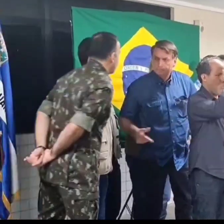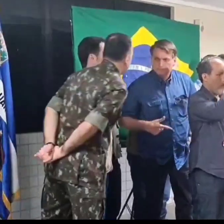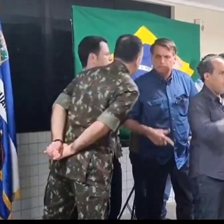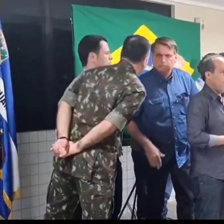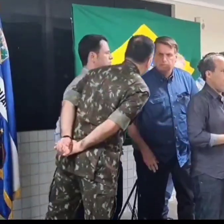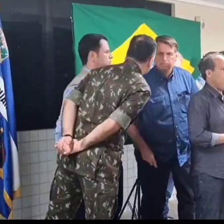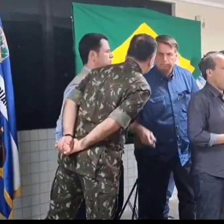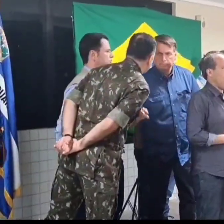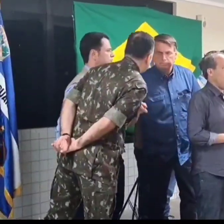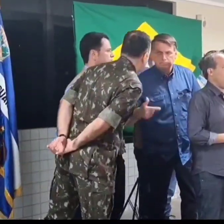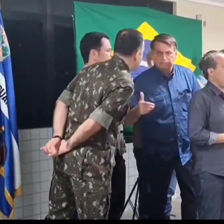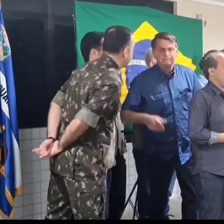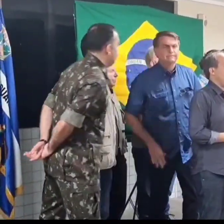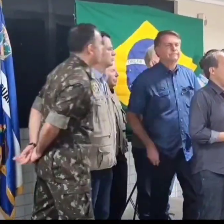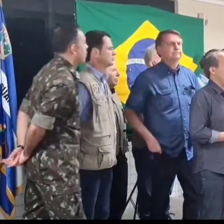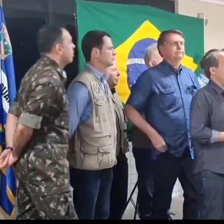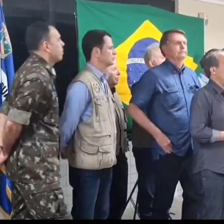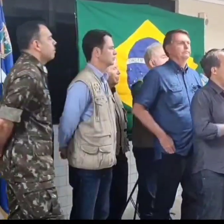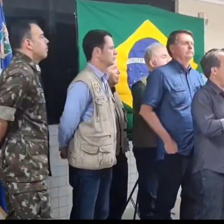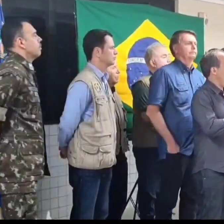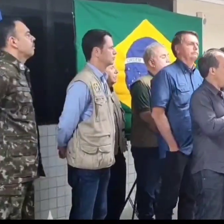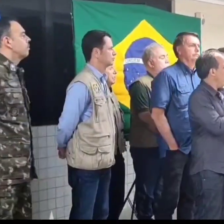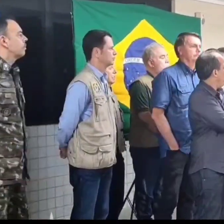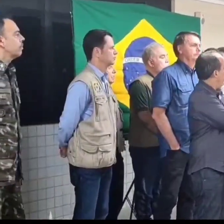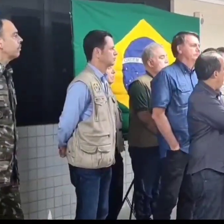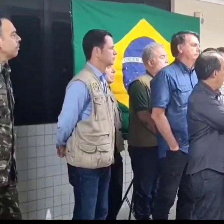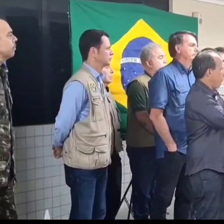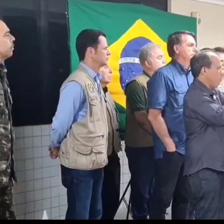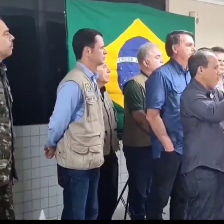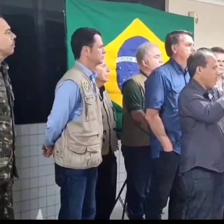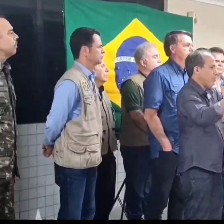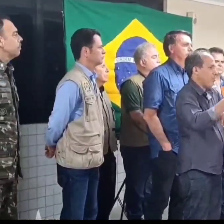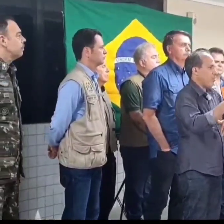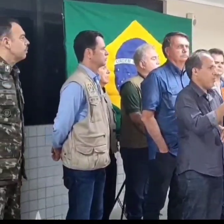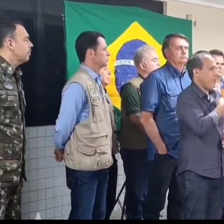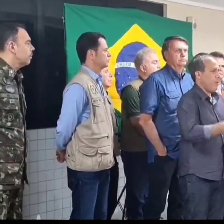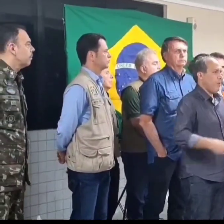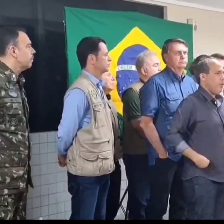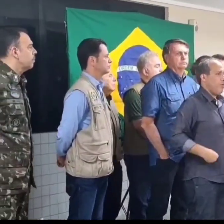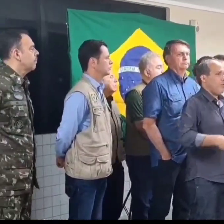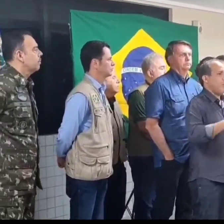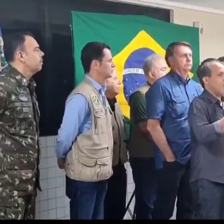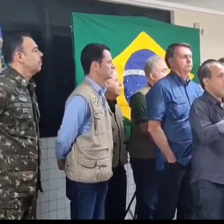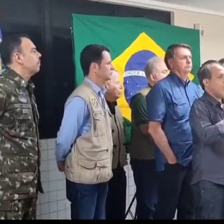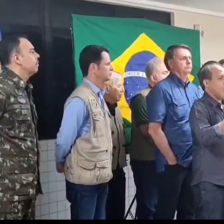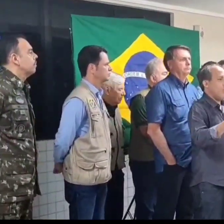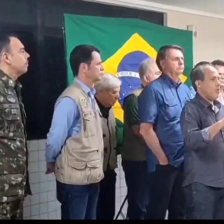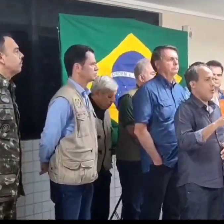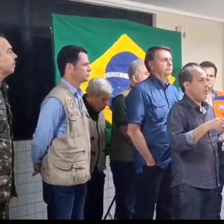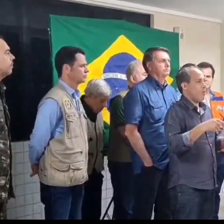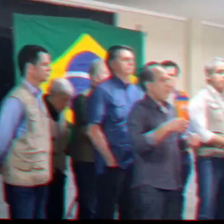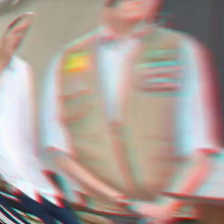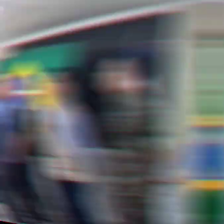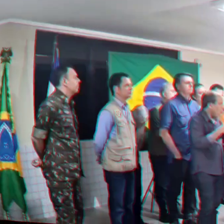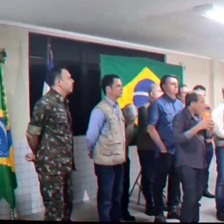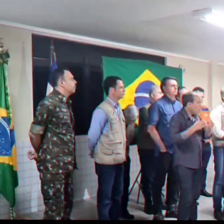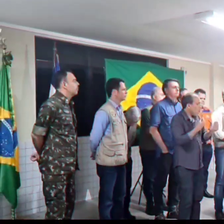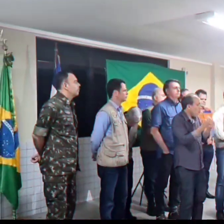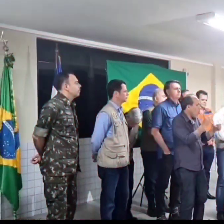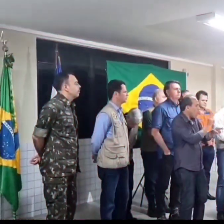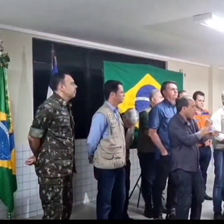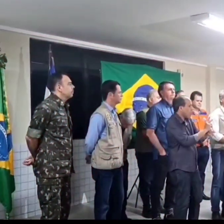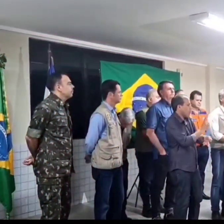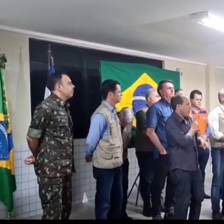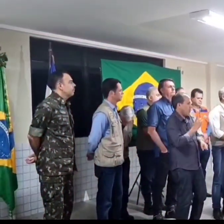Como colocou o colega também aqui, o ministro Daniel do DF, já no sábado, por determinação do presidente